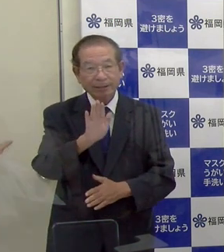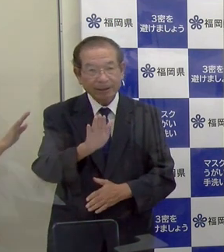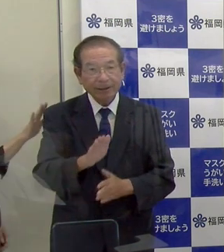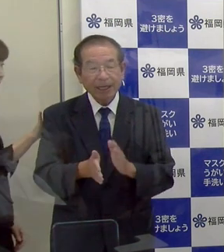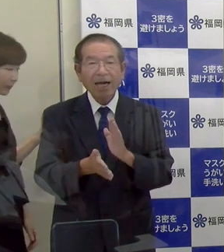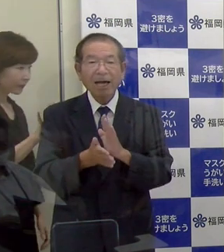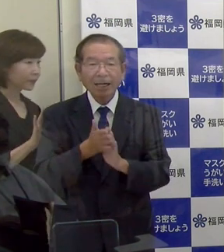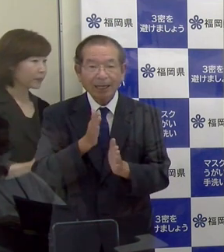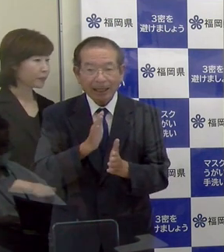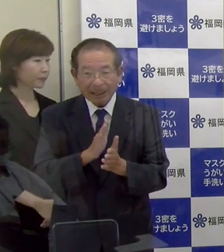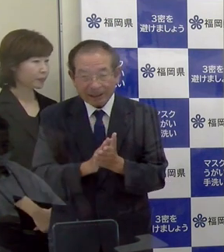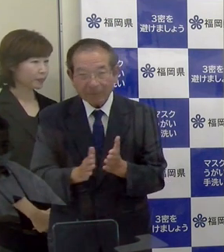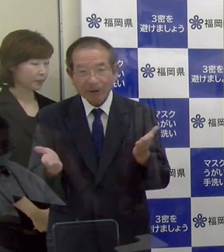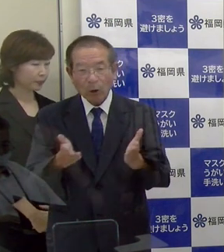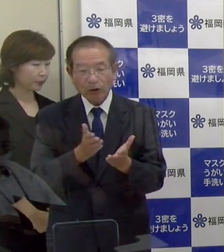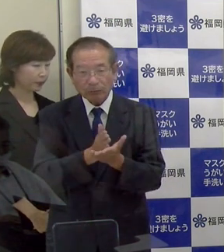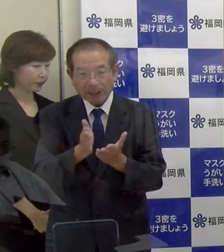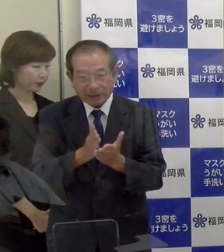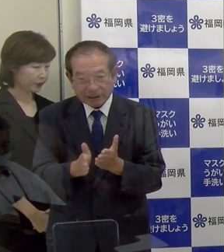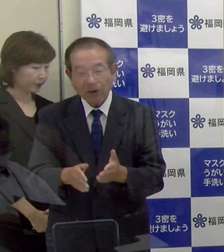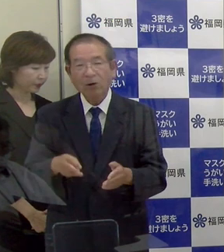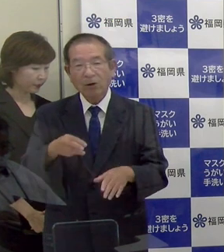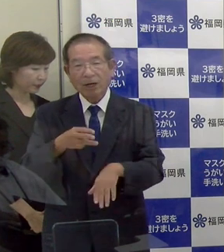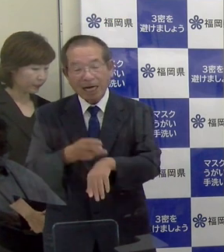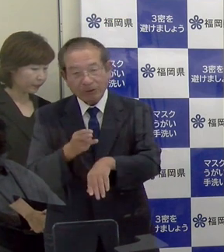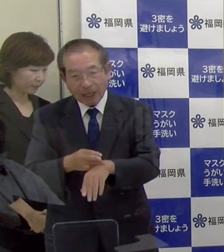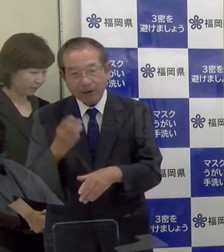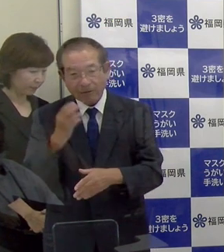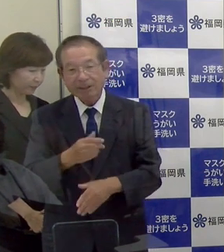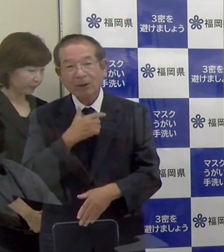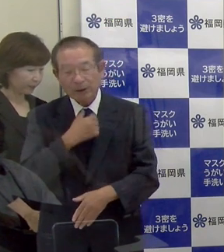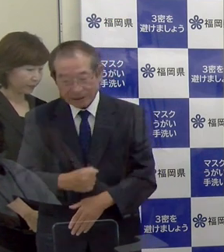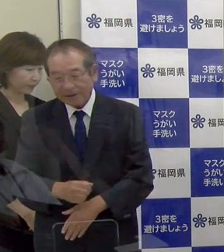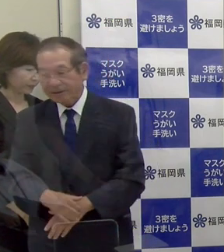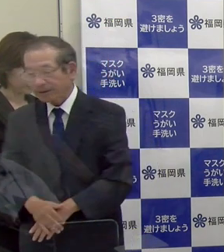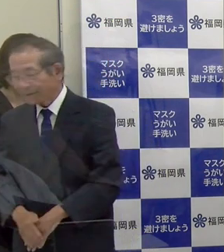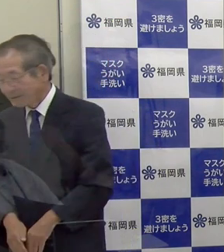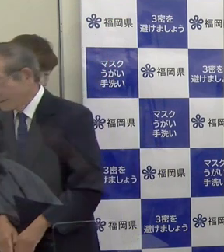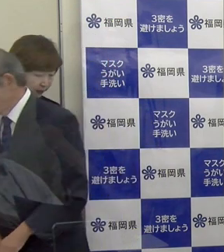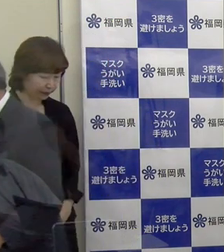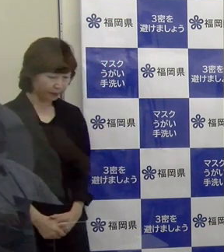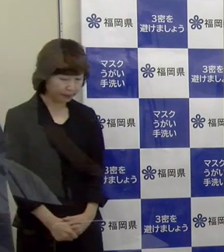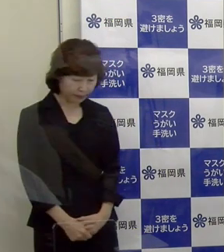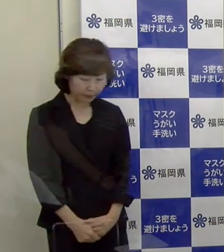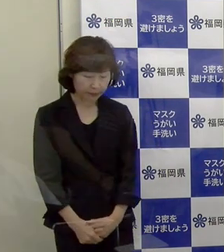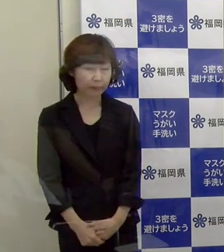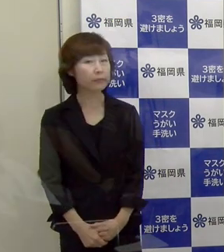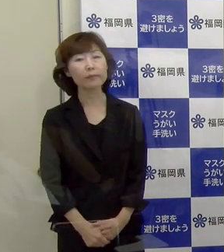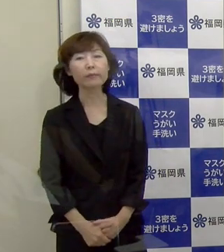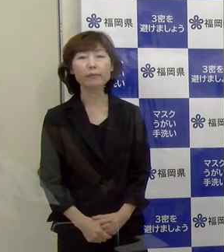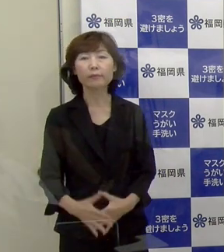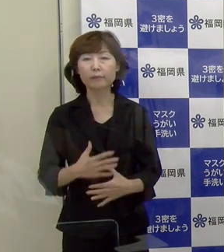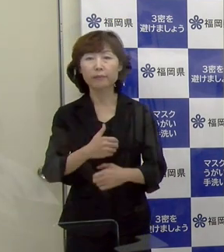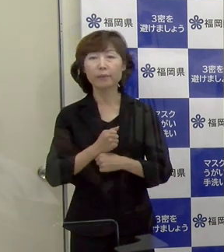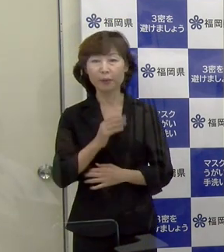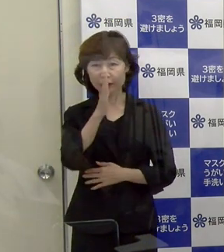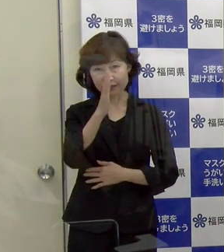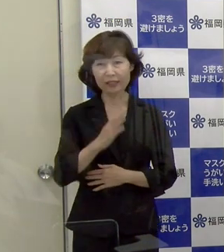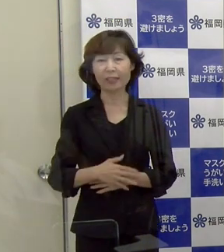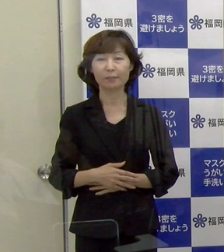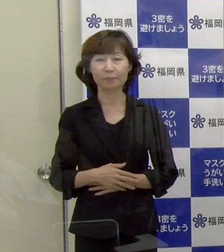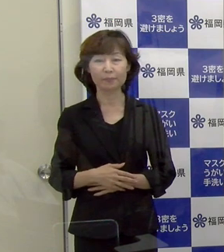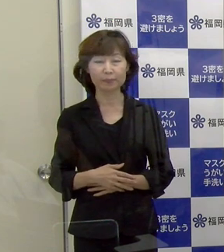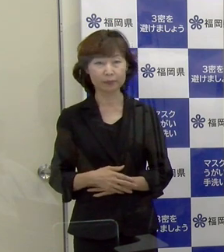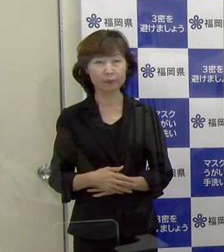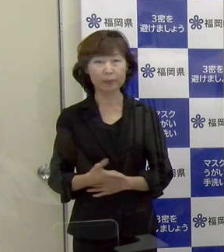改めてですね業種別のガイドラインを確認していただきましてそれを遵守をお願いいたします特に